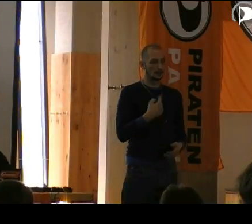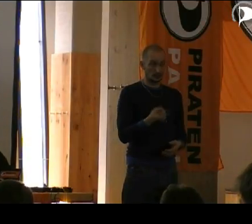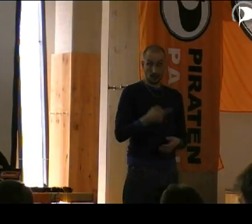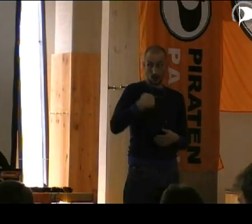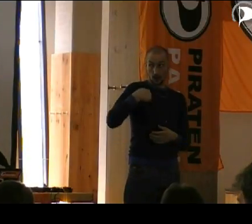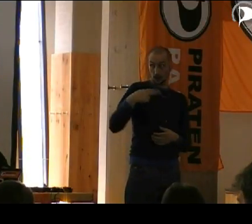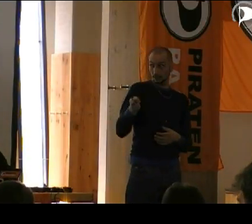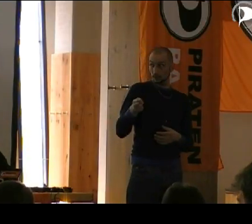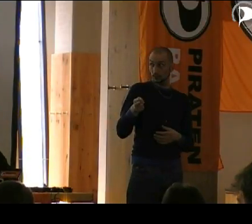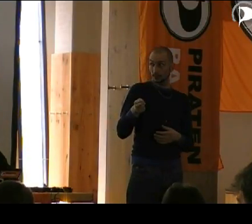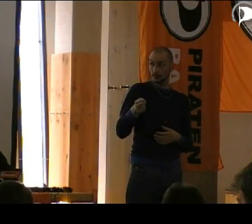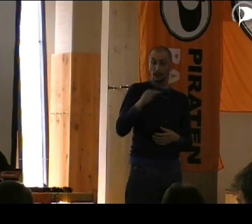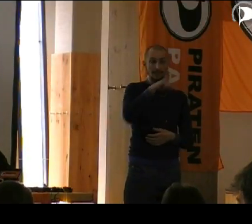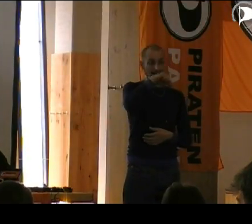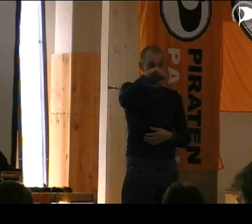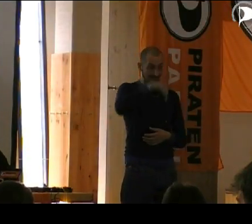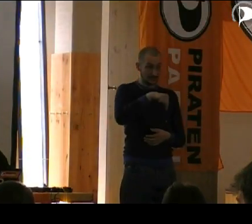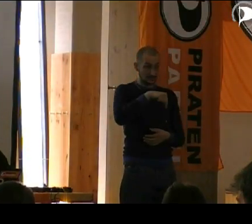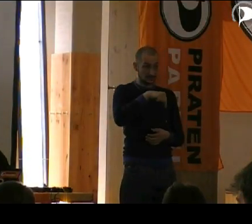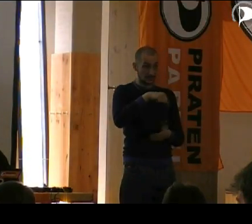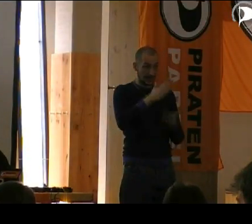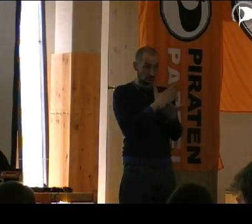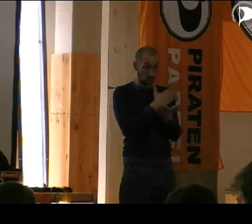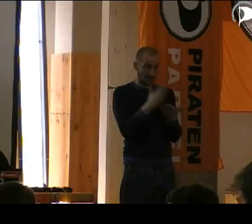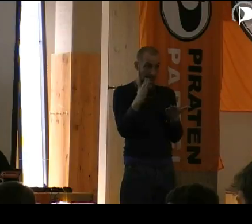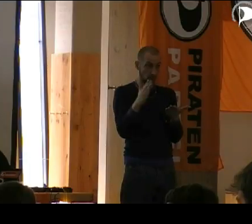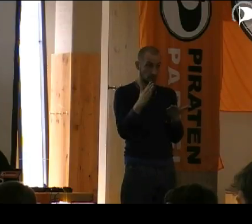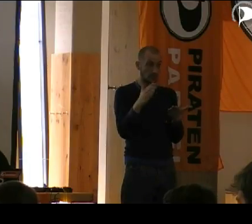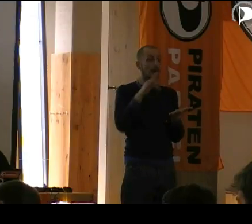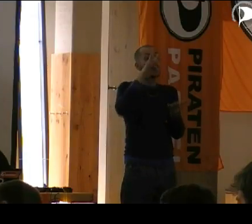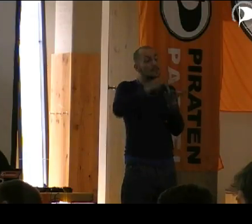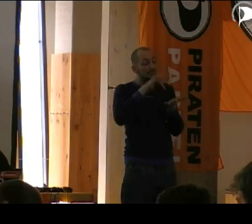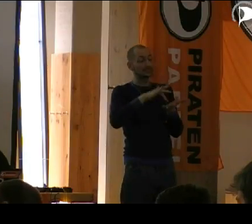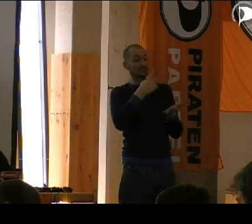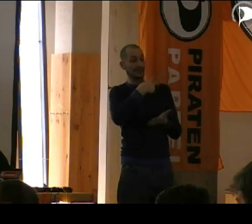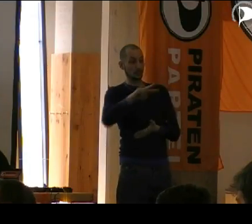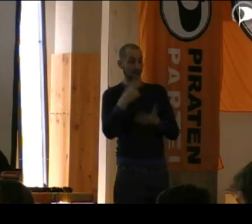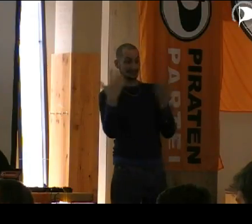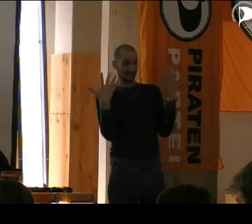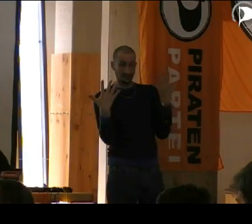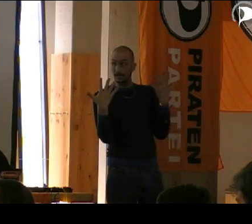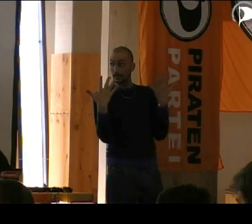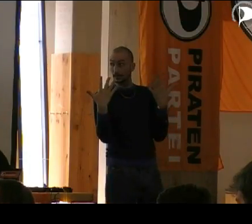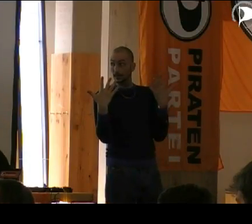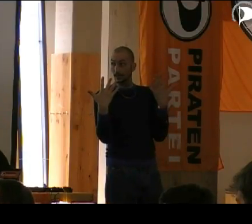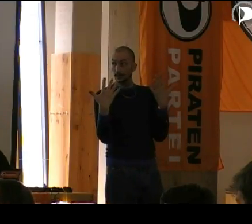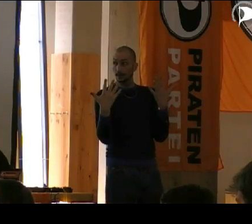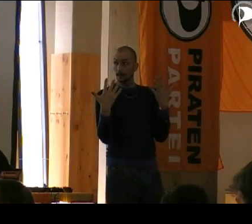wir haben jetzt nicht über die leistung seit mitte 2010 also die von listenplatz